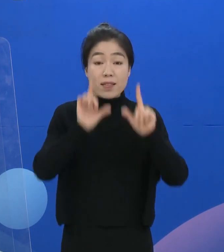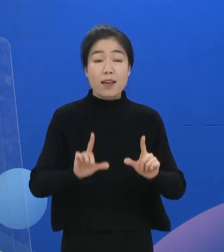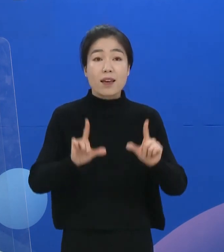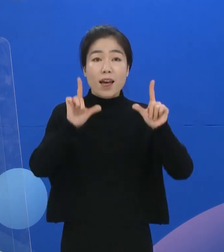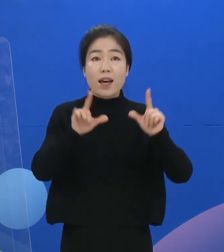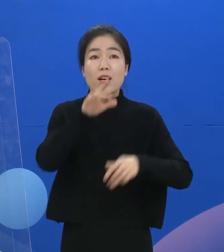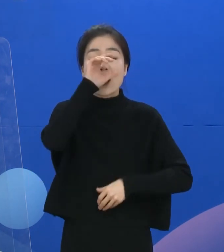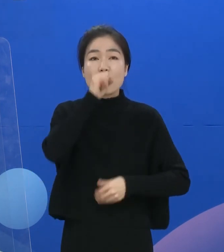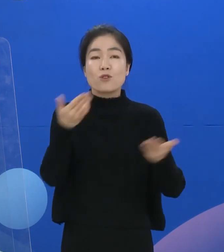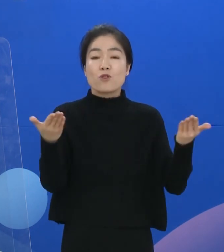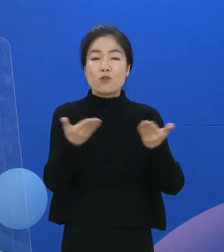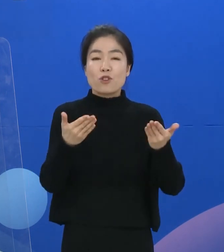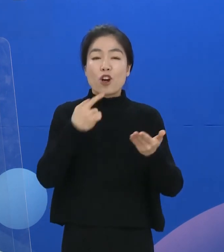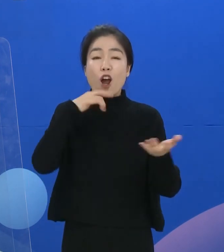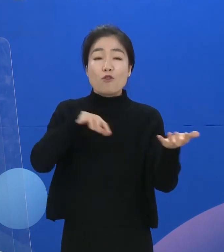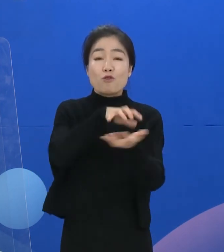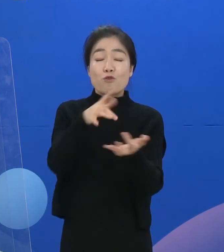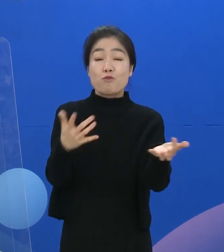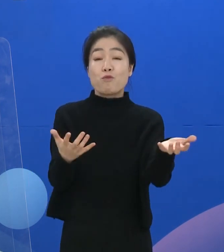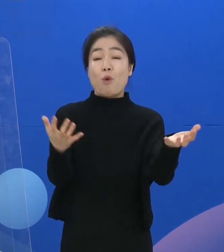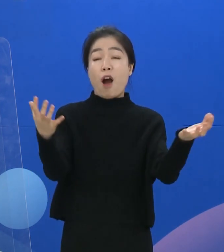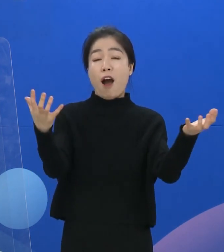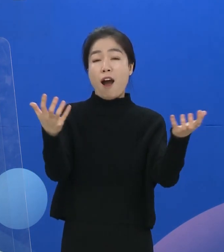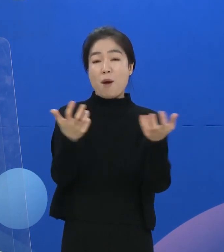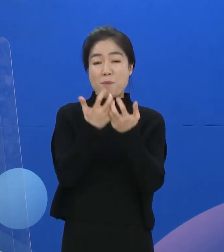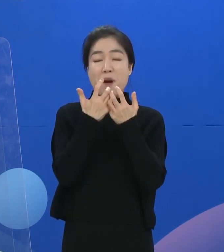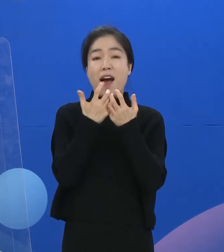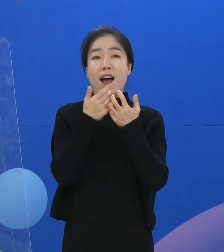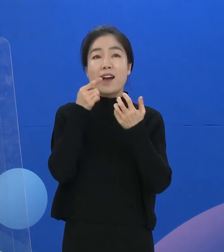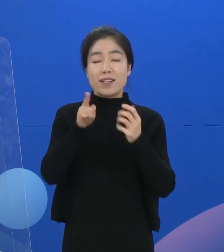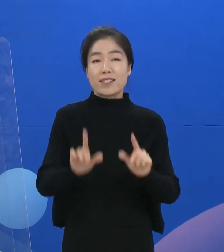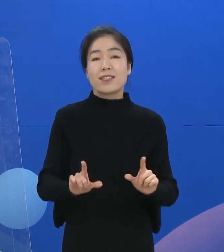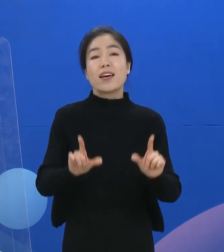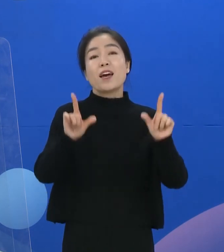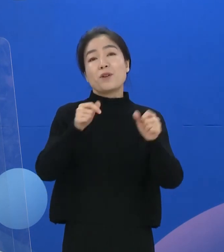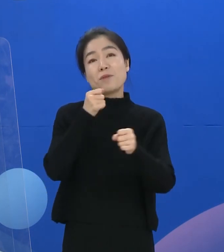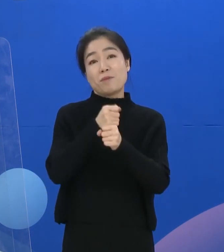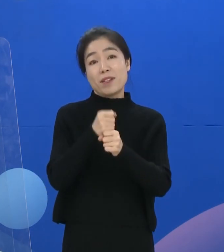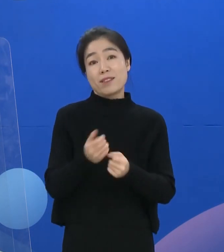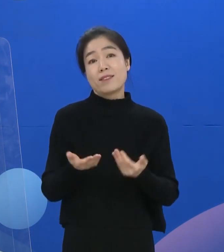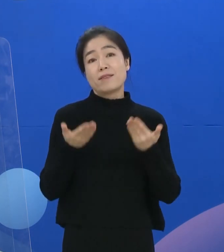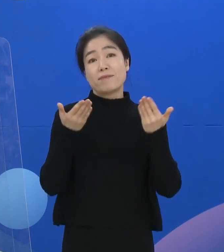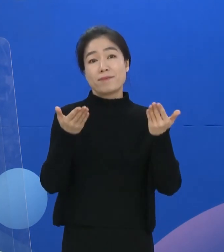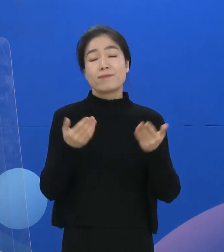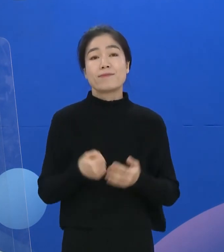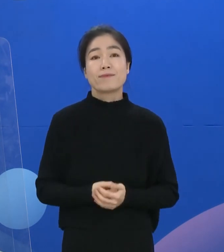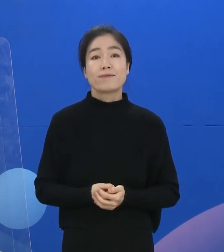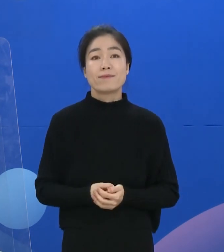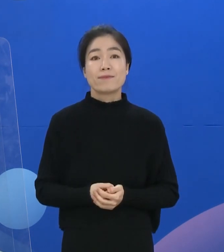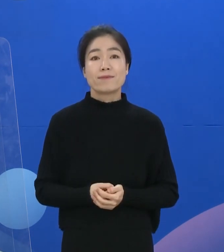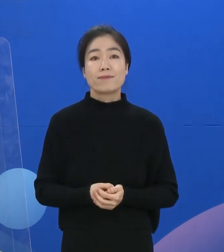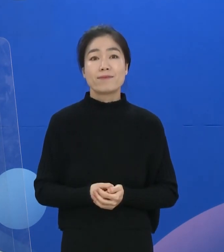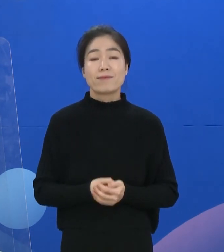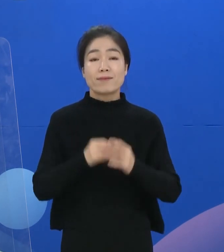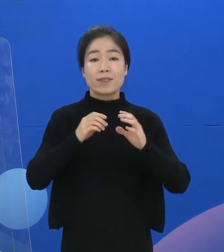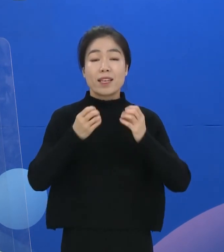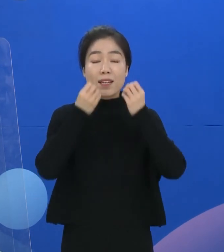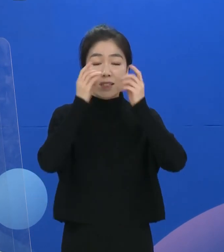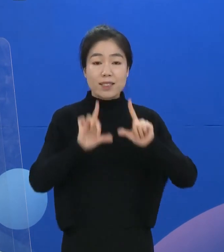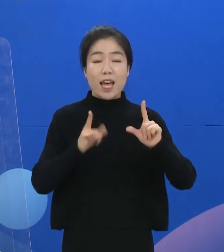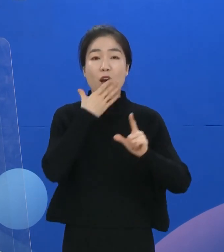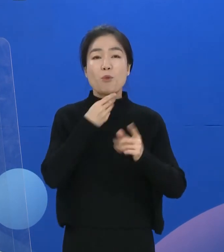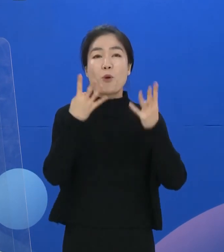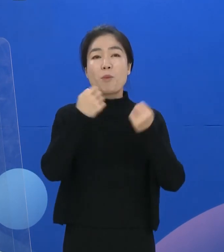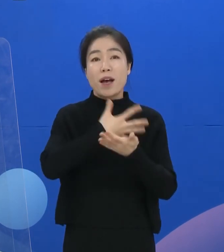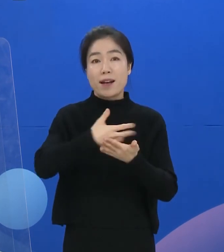힘이 되어 주십시오 우리 모두가 힘을 합하면 이민 연쇄를 좋은 일이 구름처럼 몰려드는